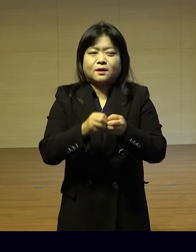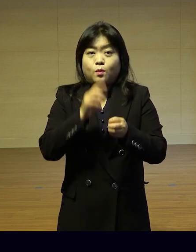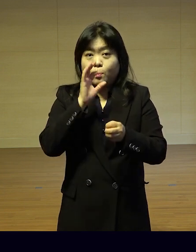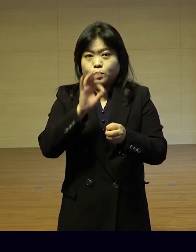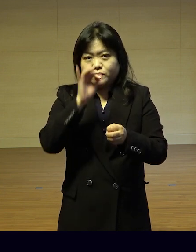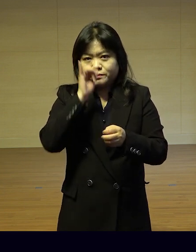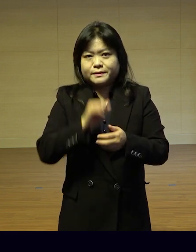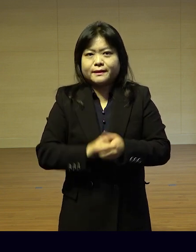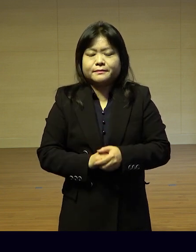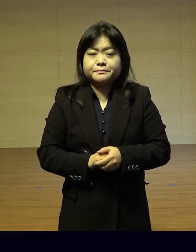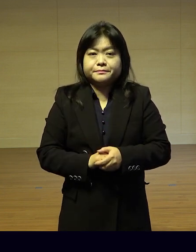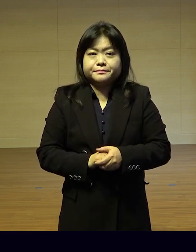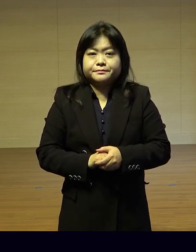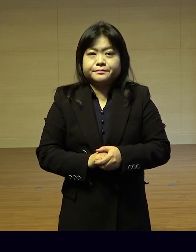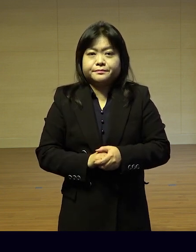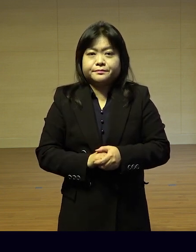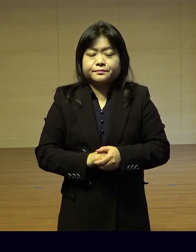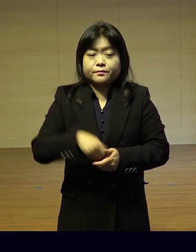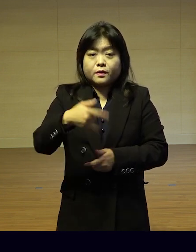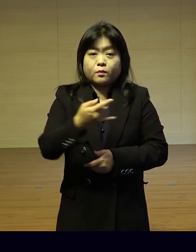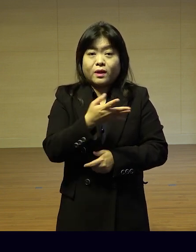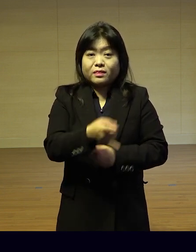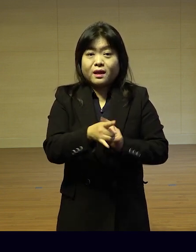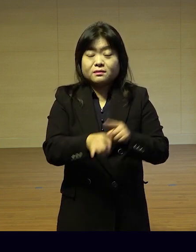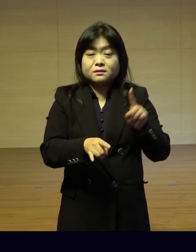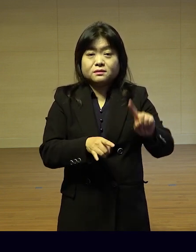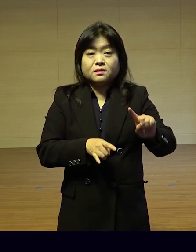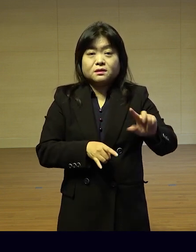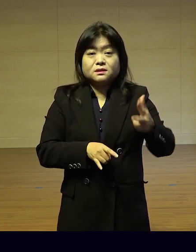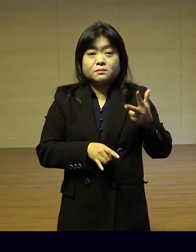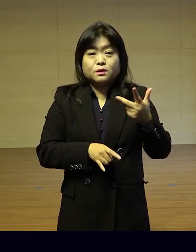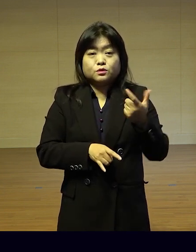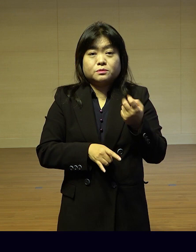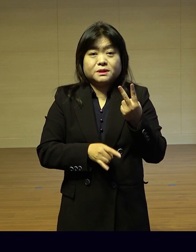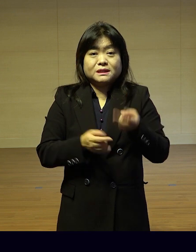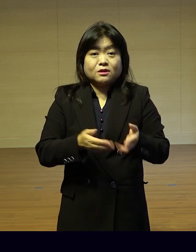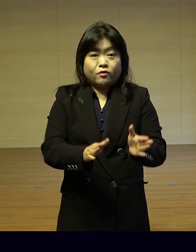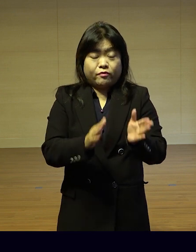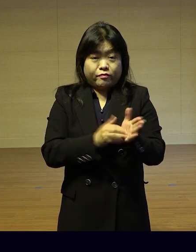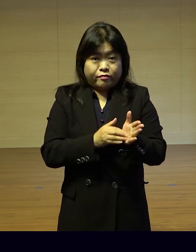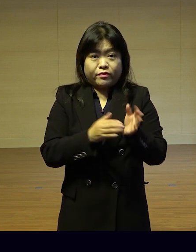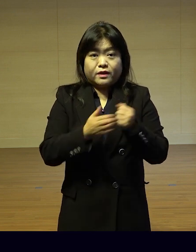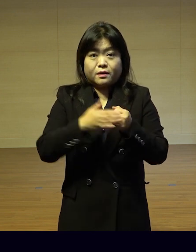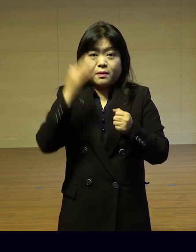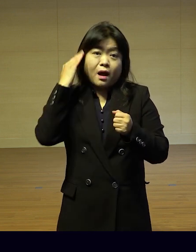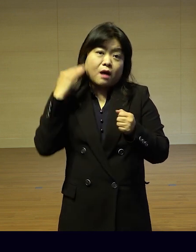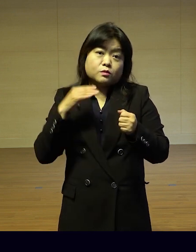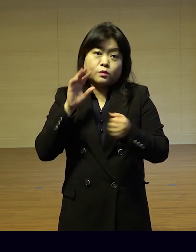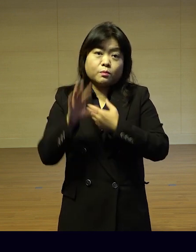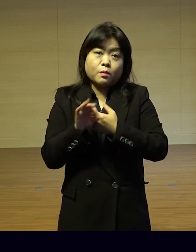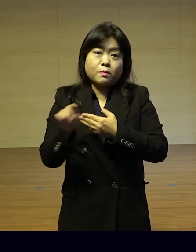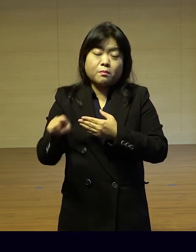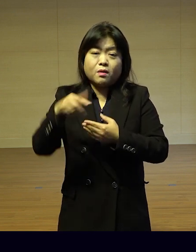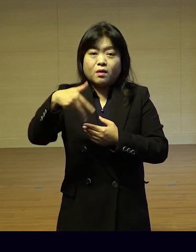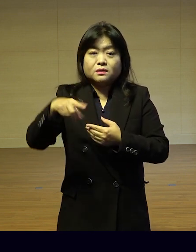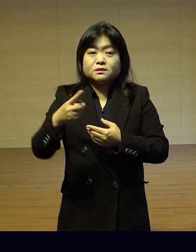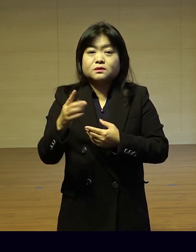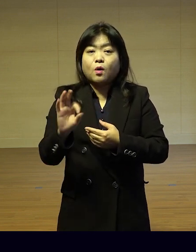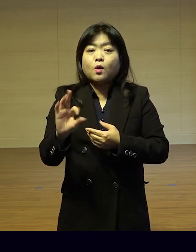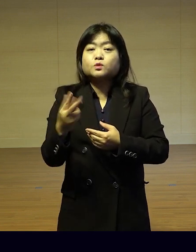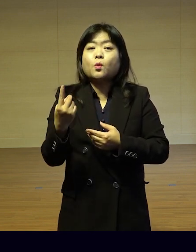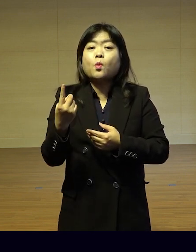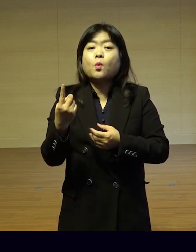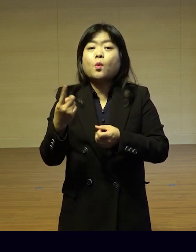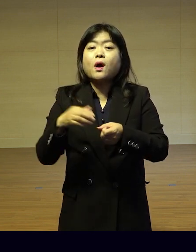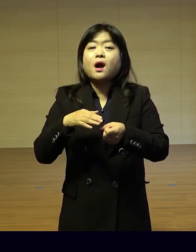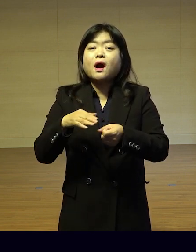수가 있습니다. 피테 같은 사람은 1762년생인데요. 우리나라의 정조의 총애를